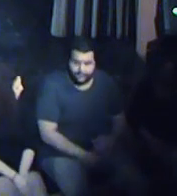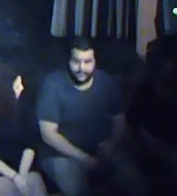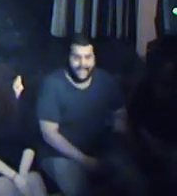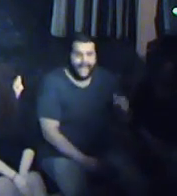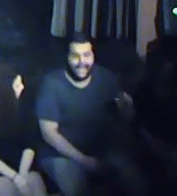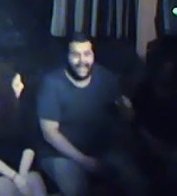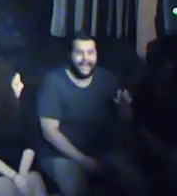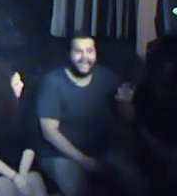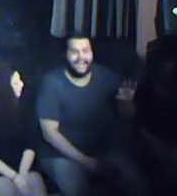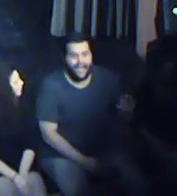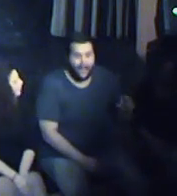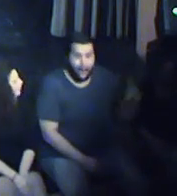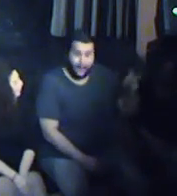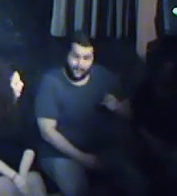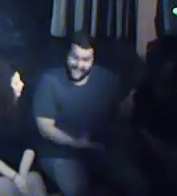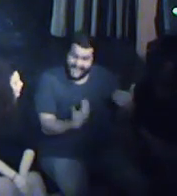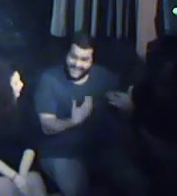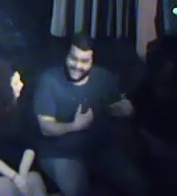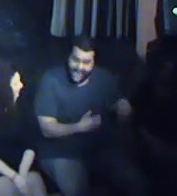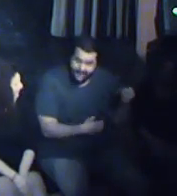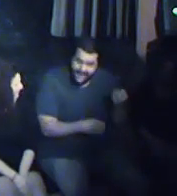Mago carao, ve y tráeme el cacao.